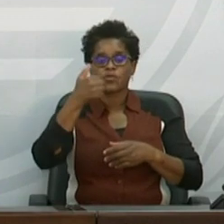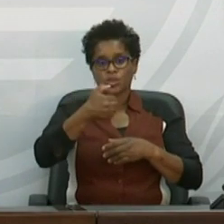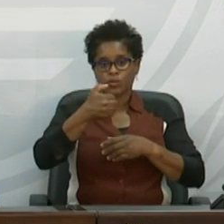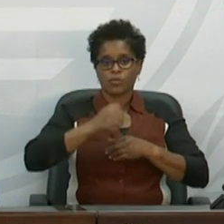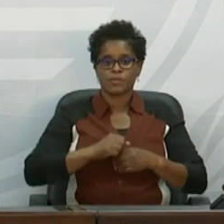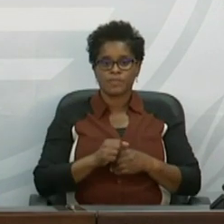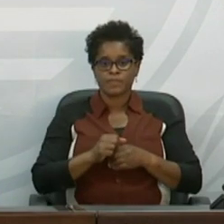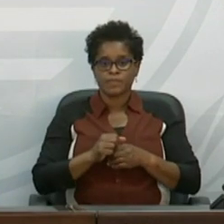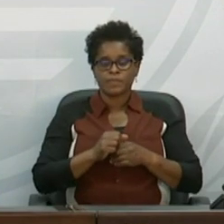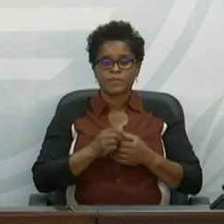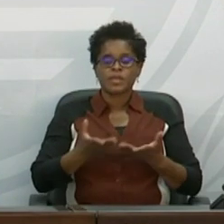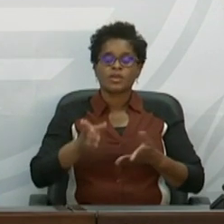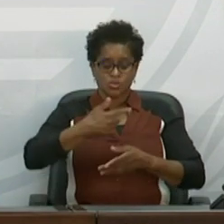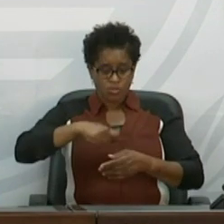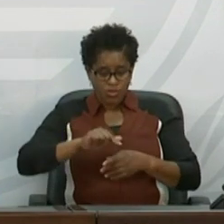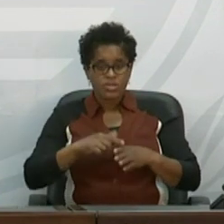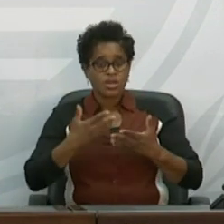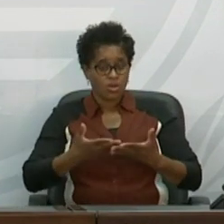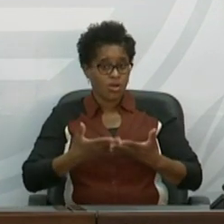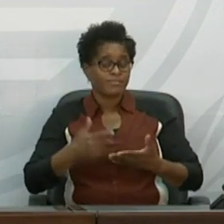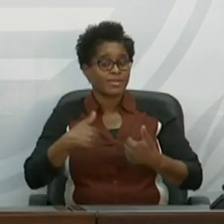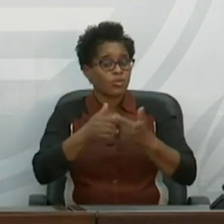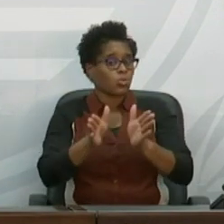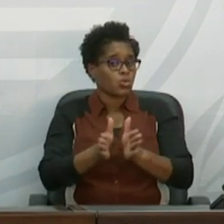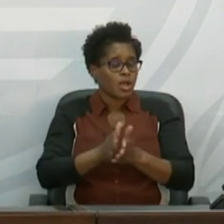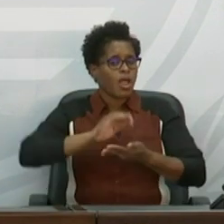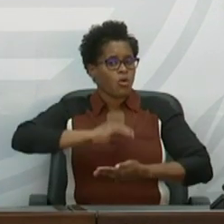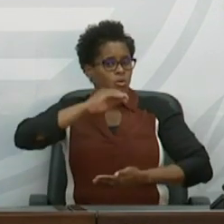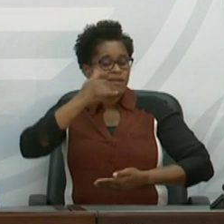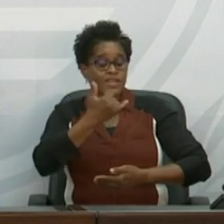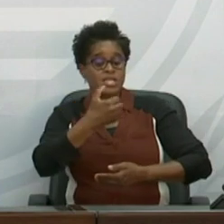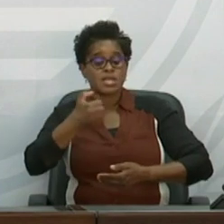5. Nós passamos então a ter um total acumulado de